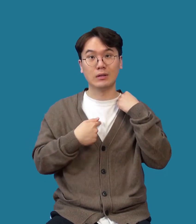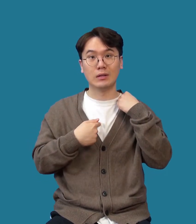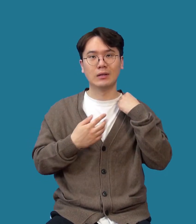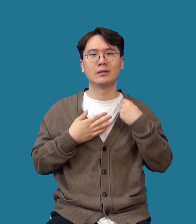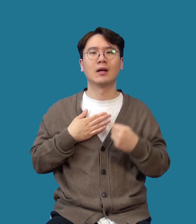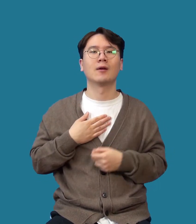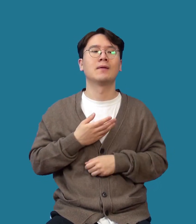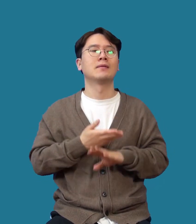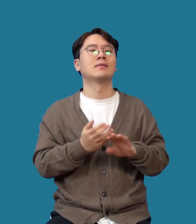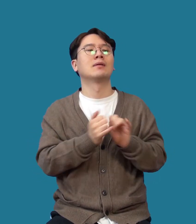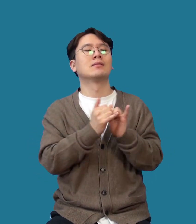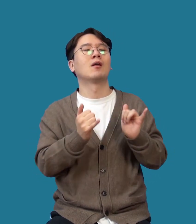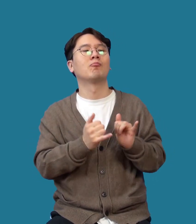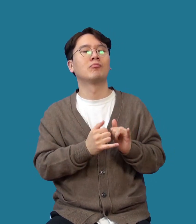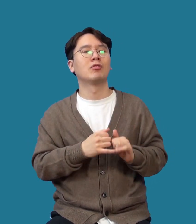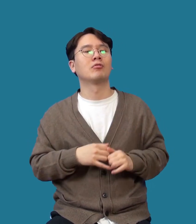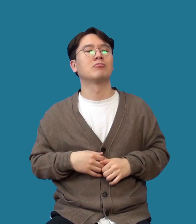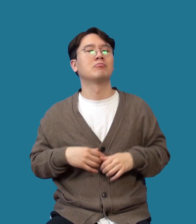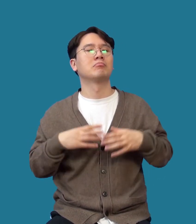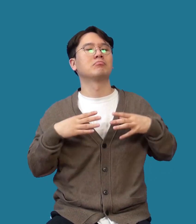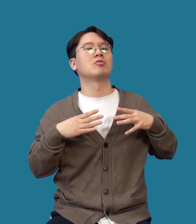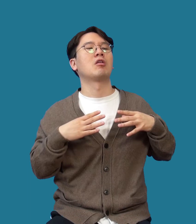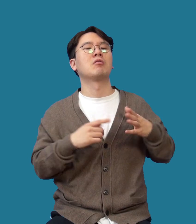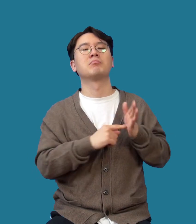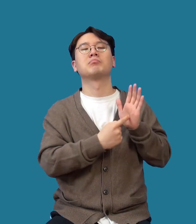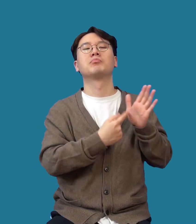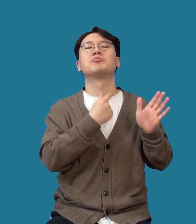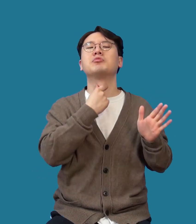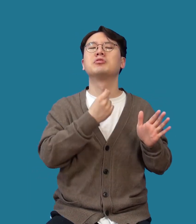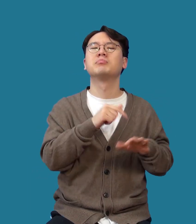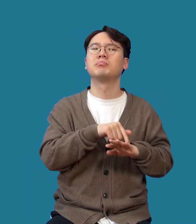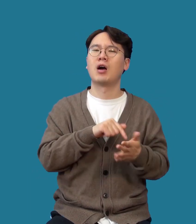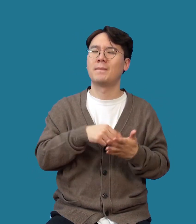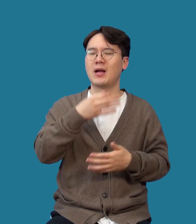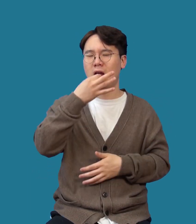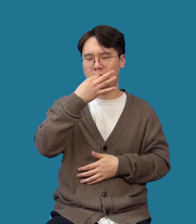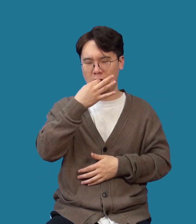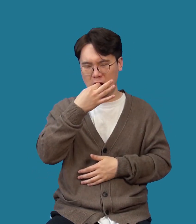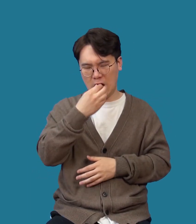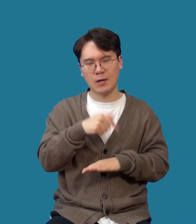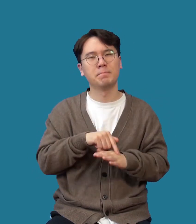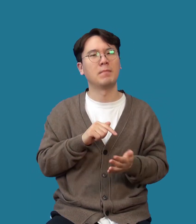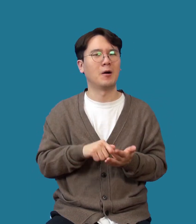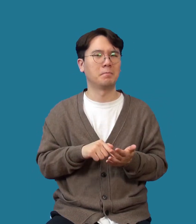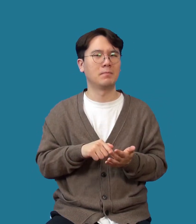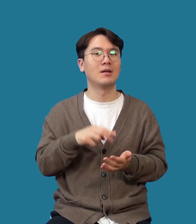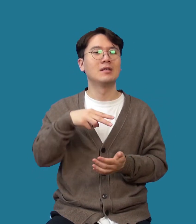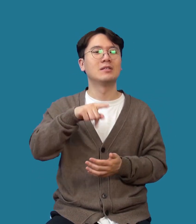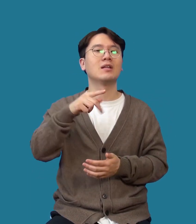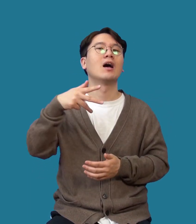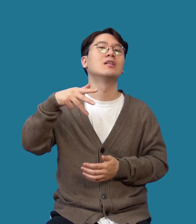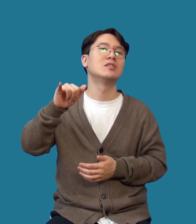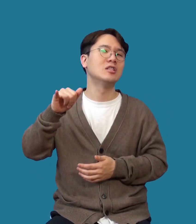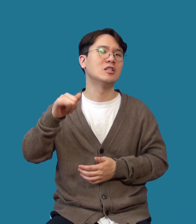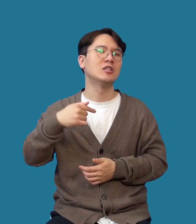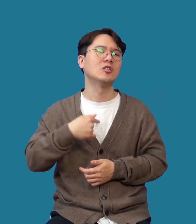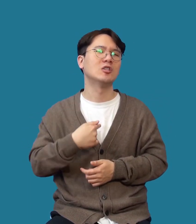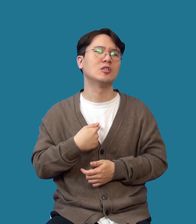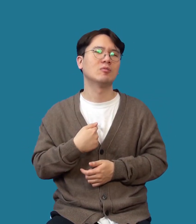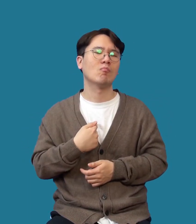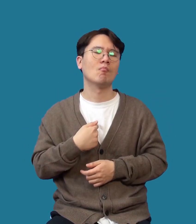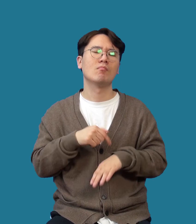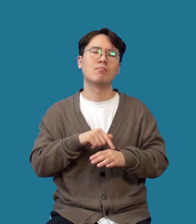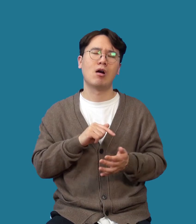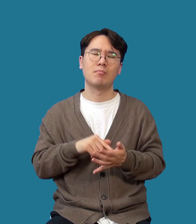상징이었던 것입니다. 자기도 모르는 가운데 그 목걸이에 집착을 하고 그게 자기의 사치의 심볼이고 상징이었던 것입니다. 하나님이